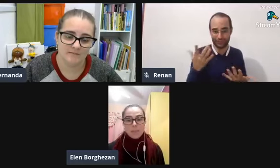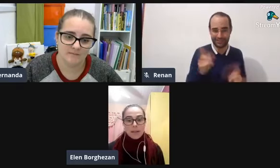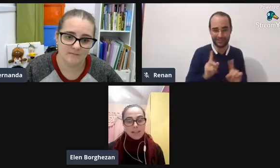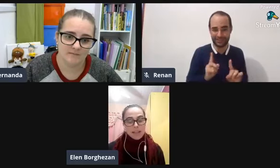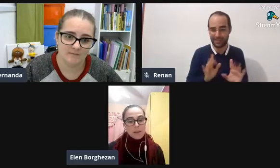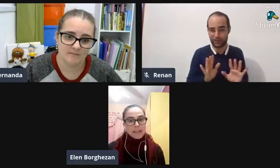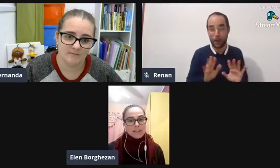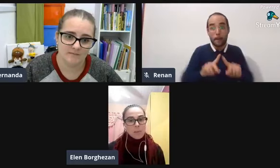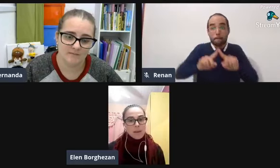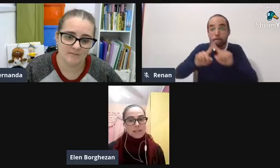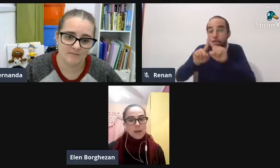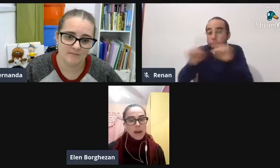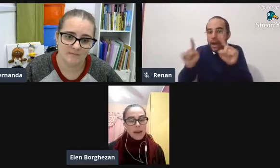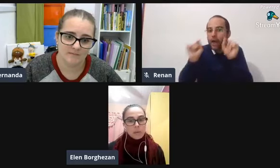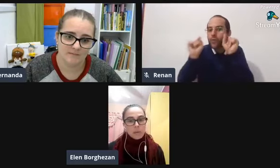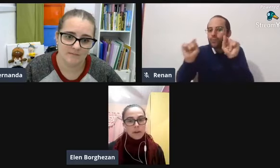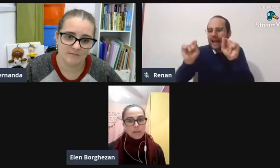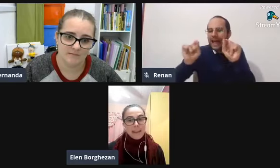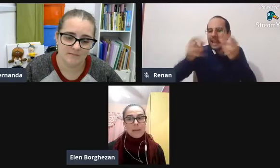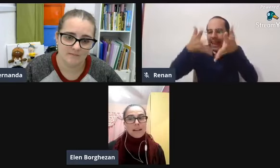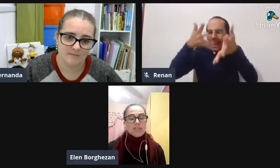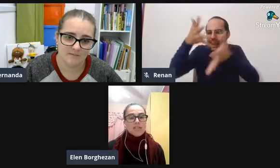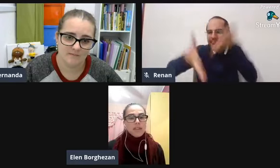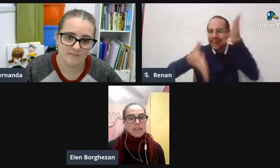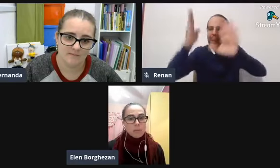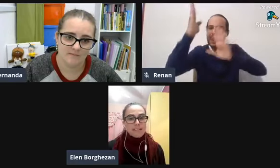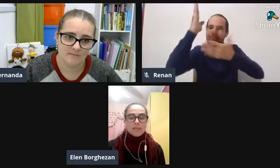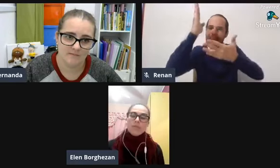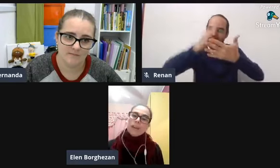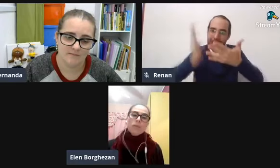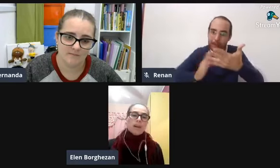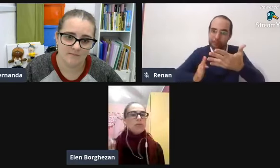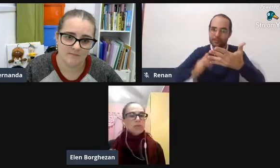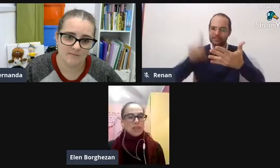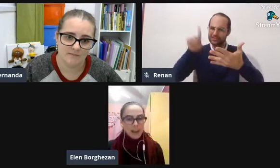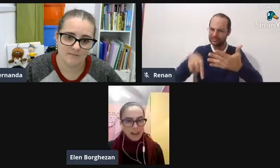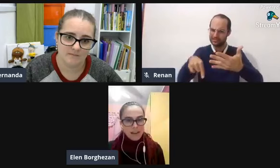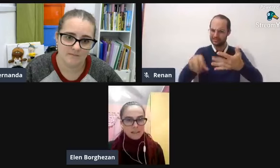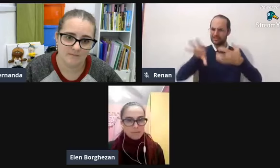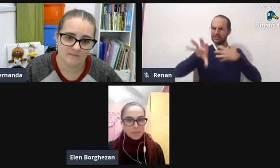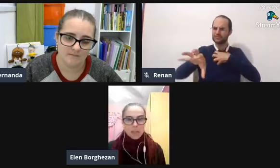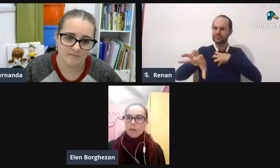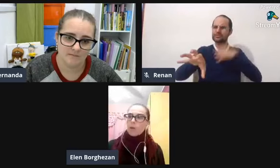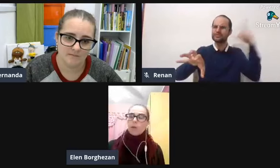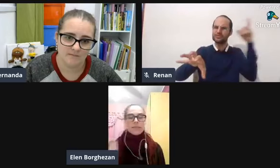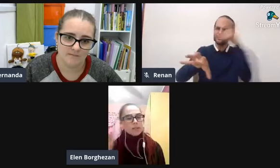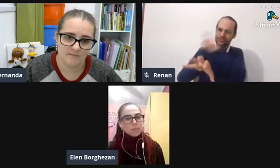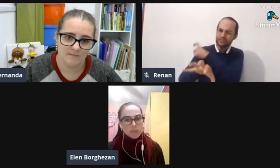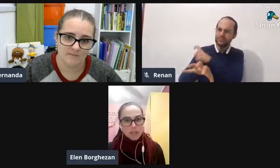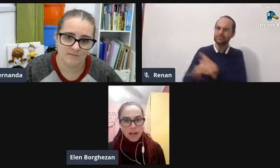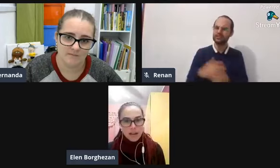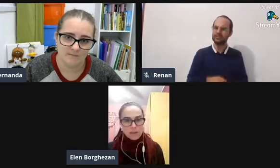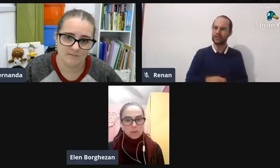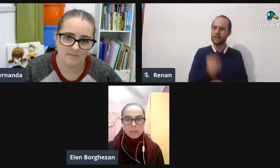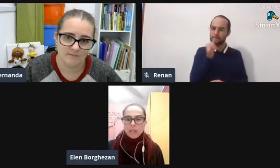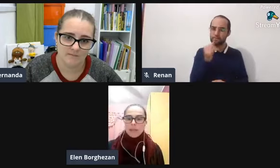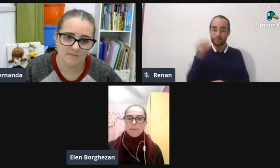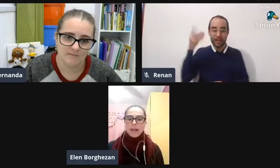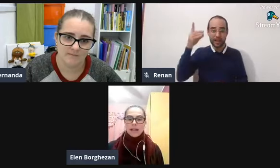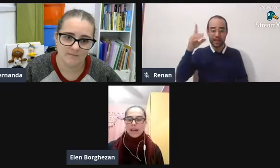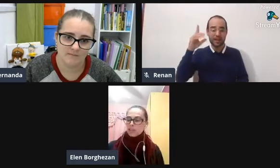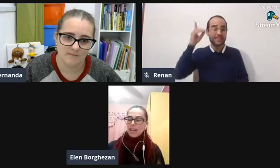a Libras, ela é uma questão mais, não é que ela é mais difícil, mas se tu vem com laudo de TEA, ou síndrome de